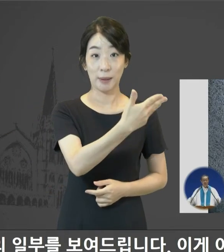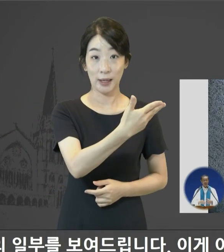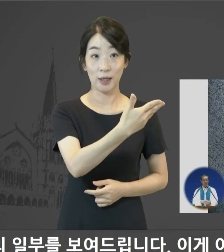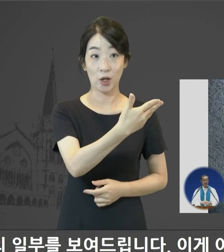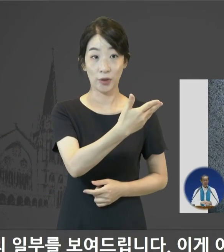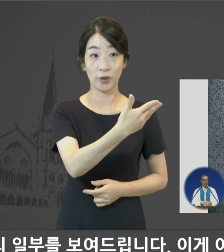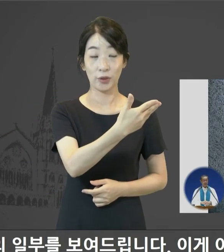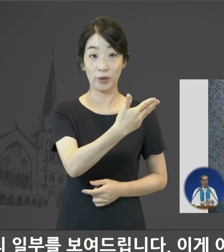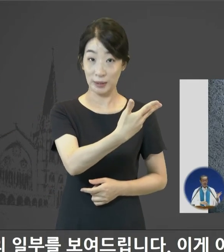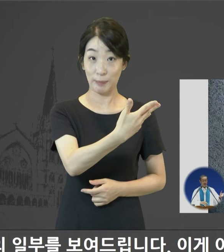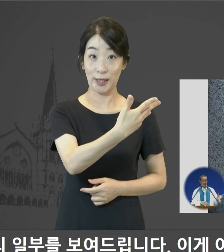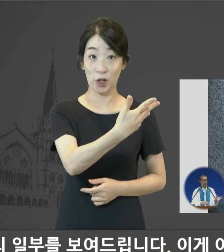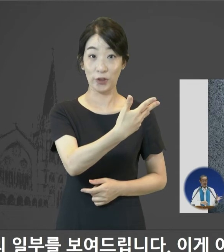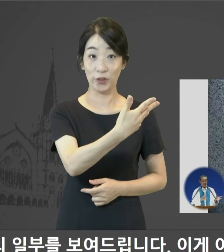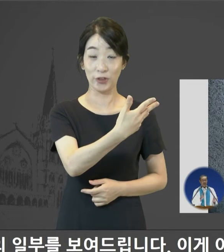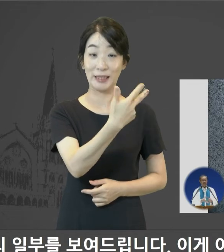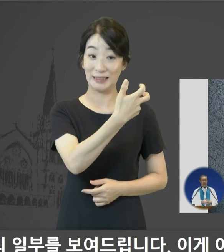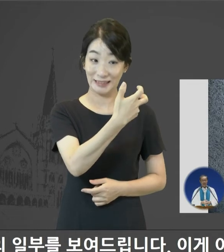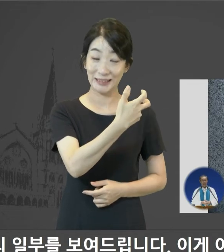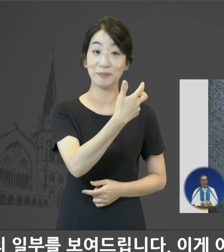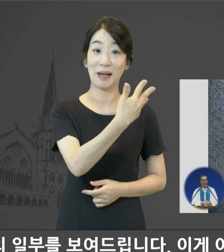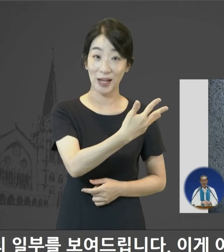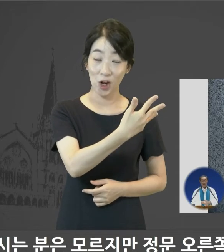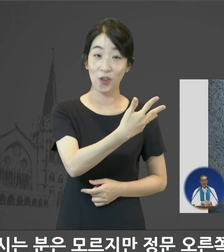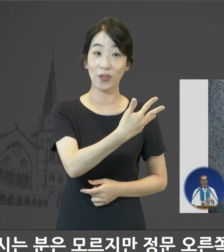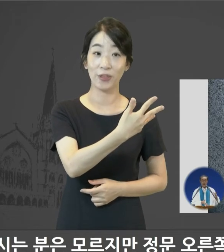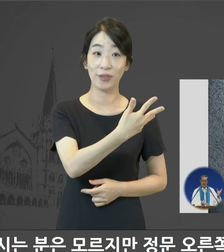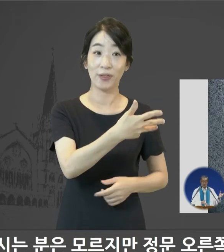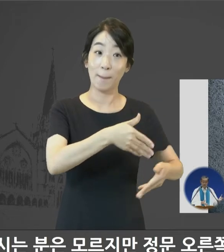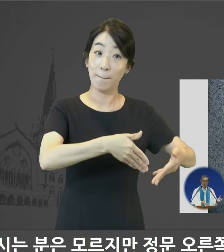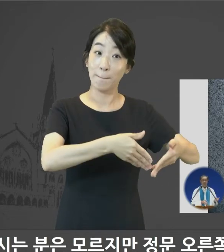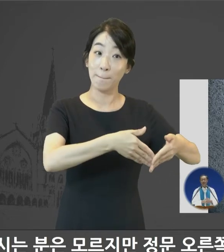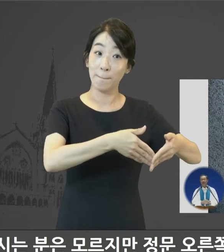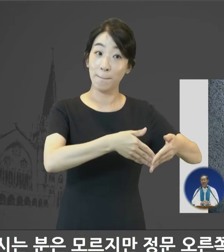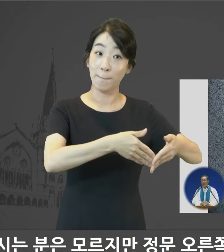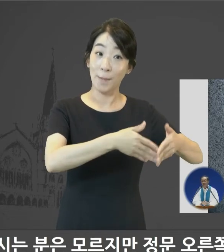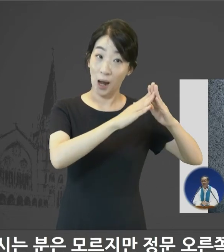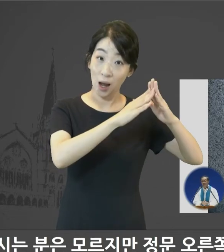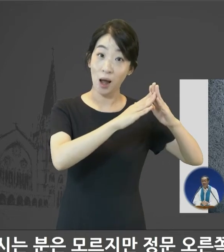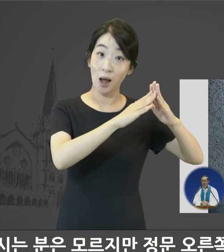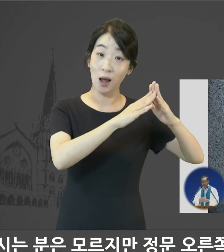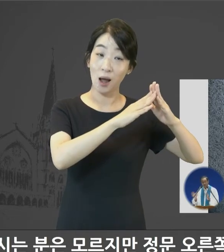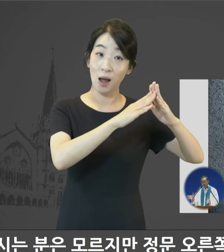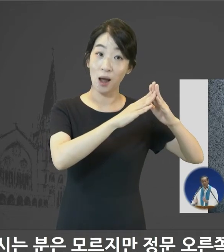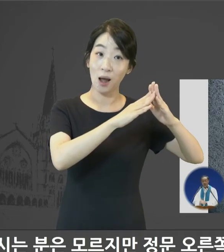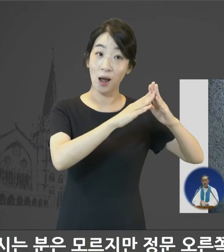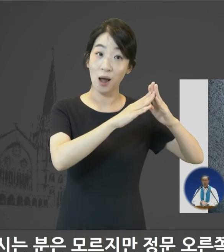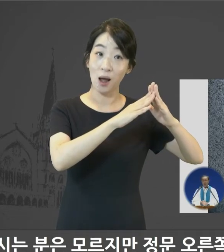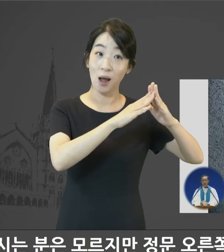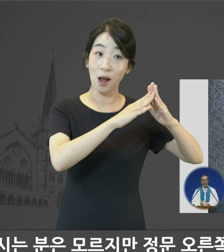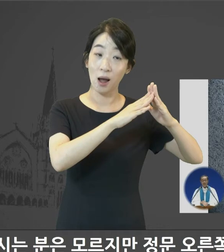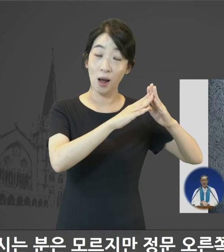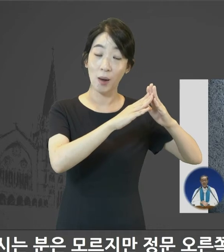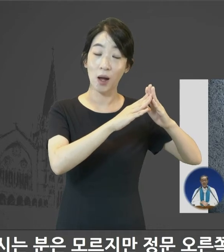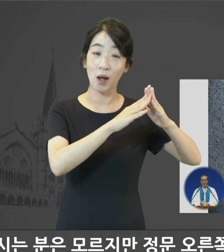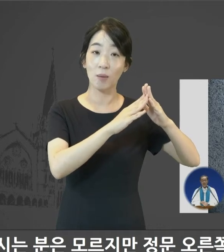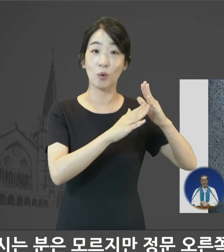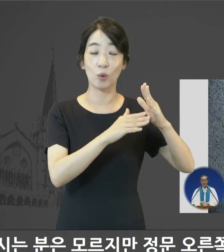본당 건물이 아마 이제 처음 시작돼서 끝내는 기간이 있죠. 78년 좀 일찍 잡힌 것 같긴 한데 아마 그 사연이 있을